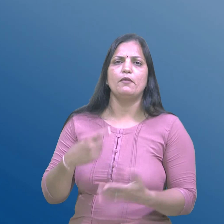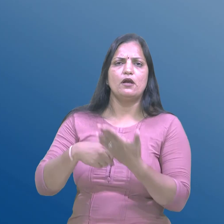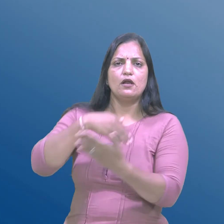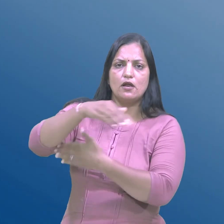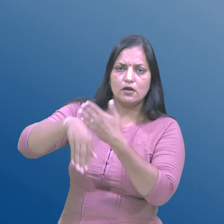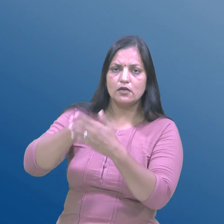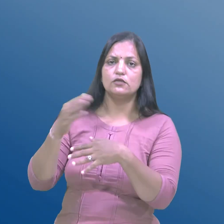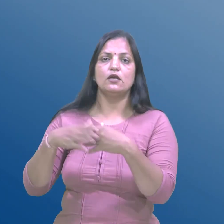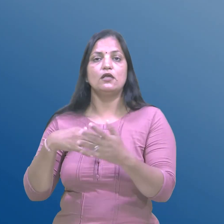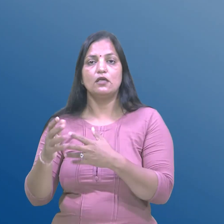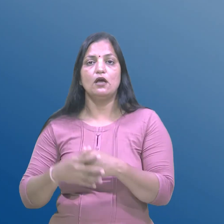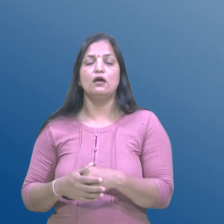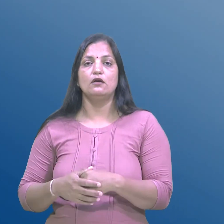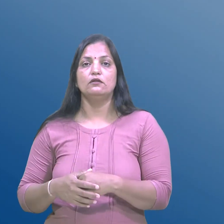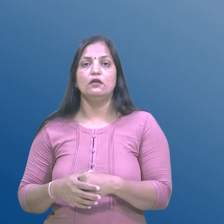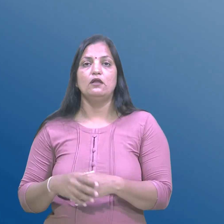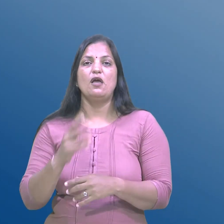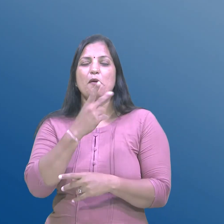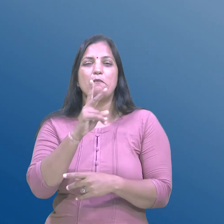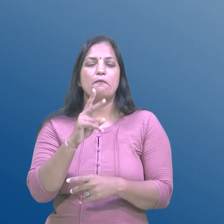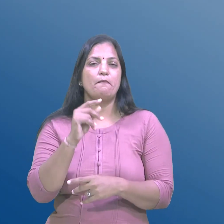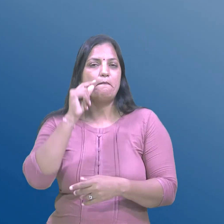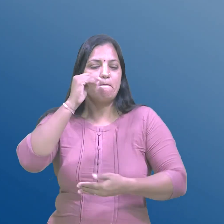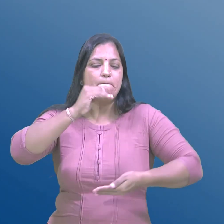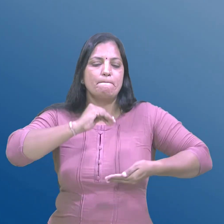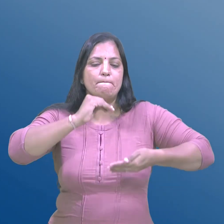અથવા દત્તક ગ્રહણથી સંબંધિત છે.